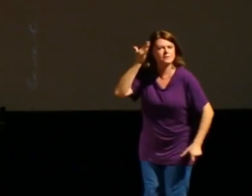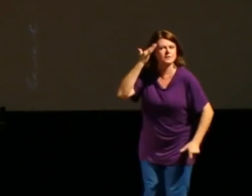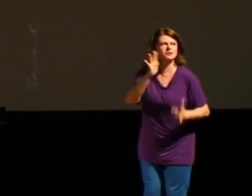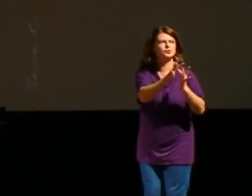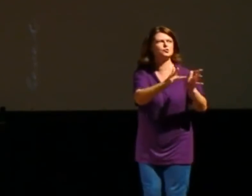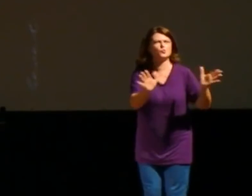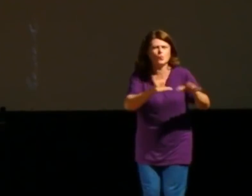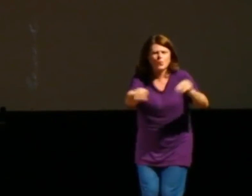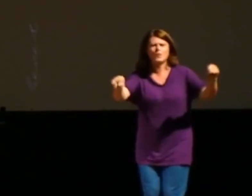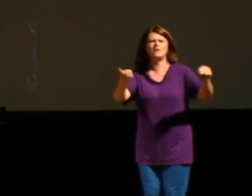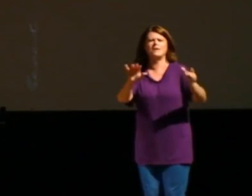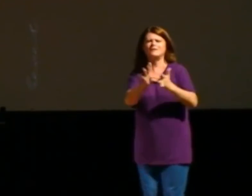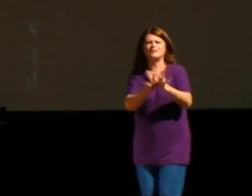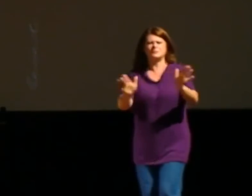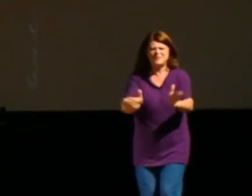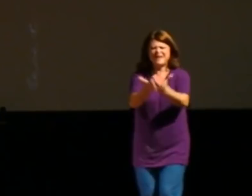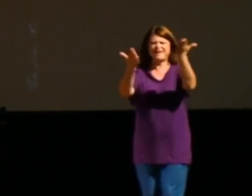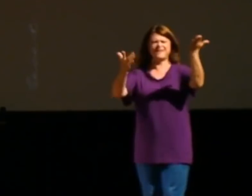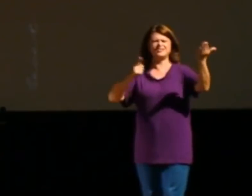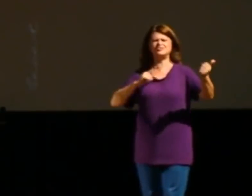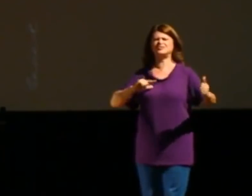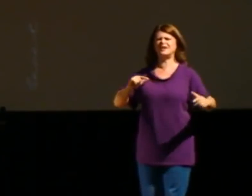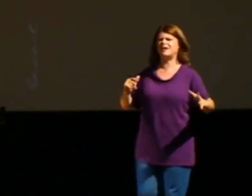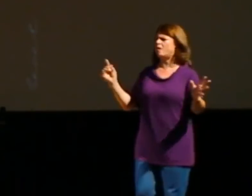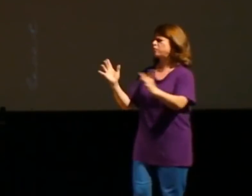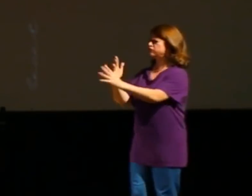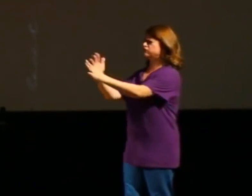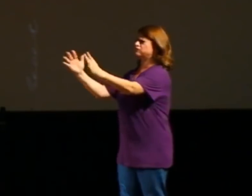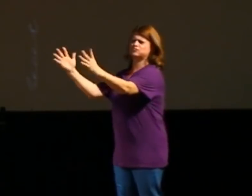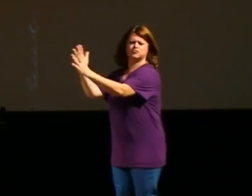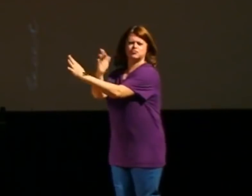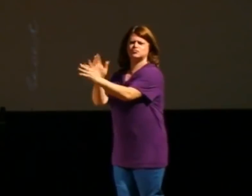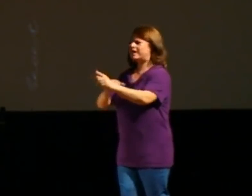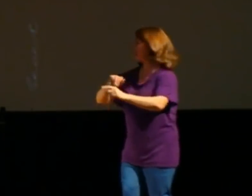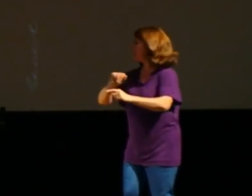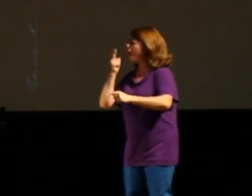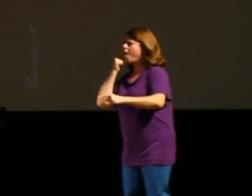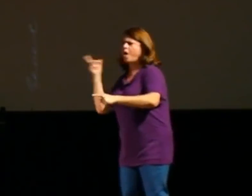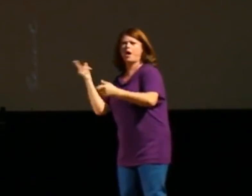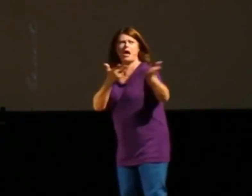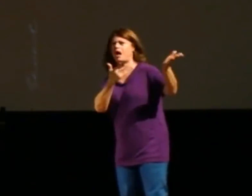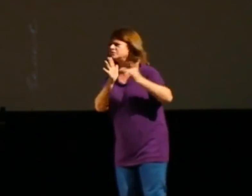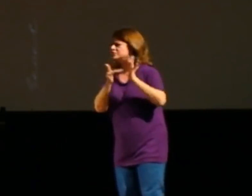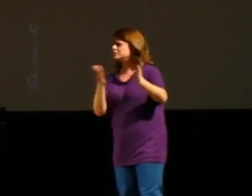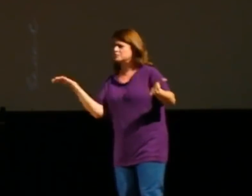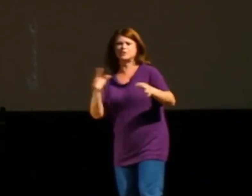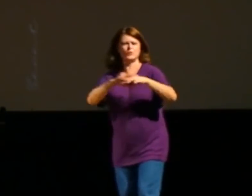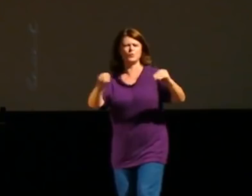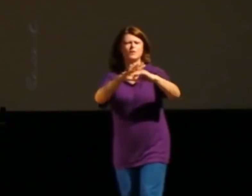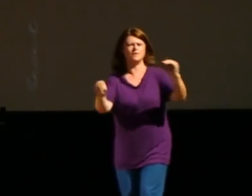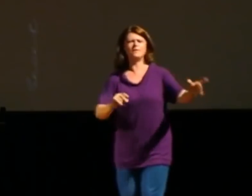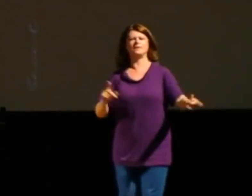Era assim, um rebuliço na cidade quando ele aparecia. Então os amigos vêm, e